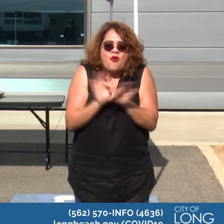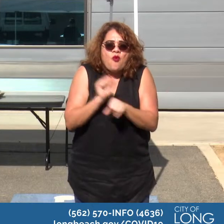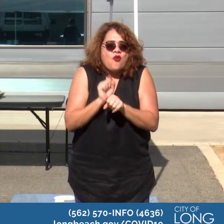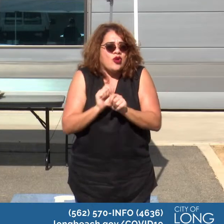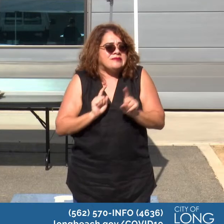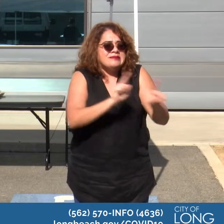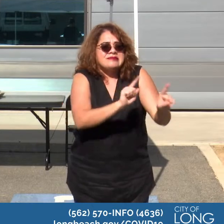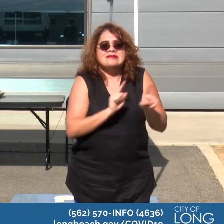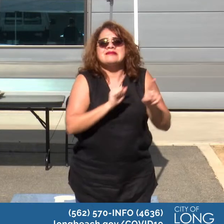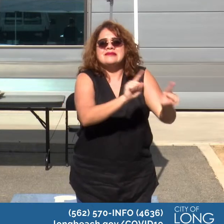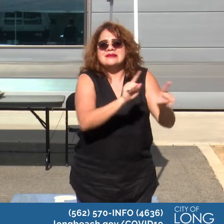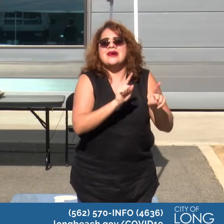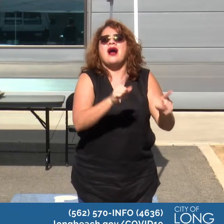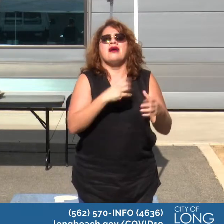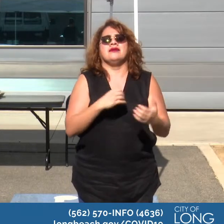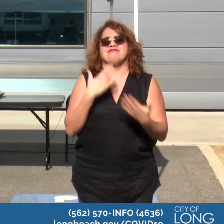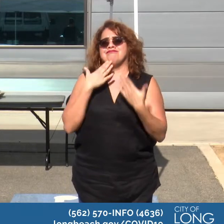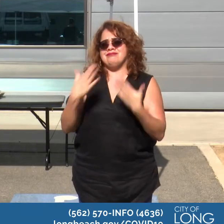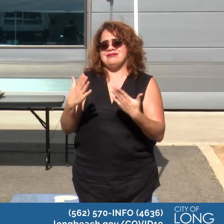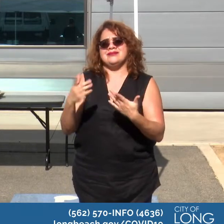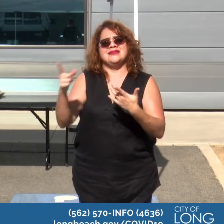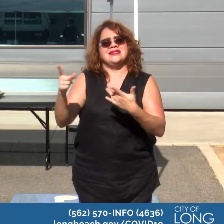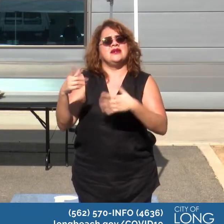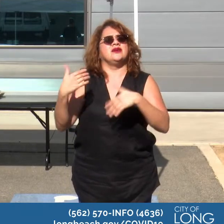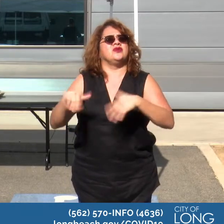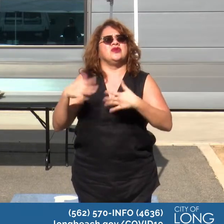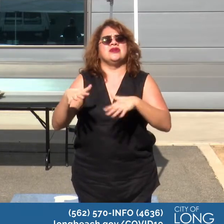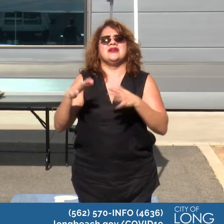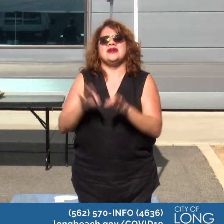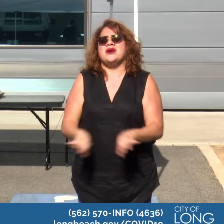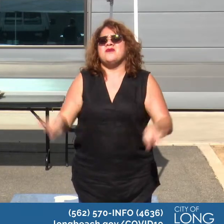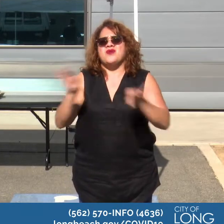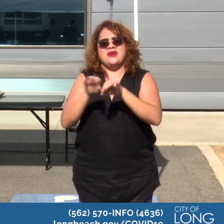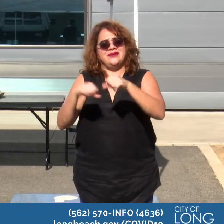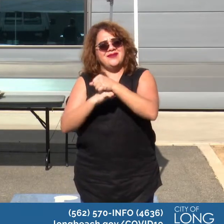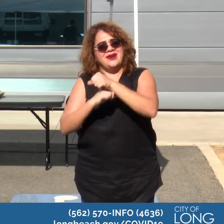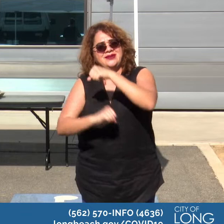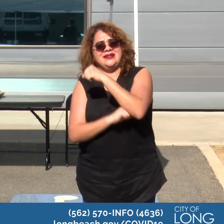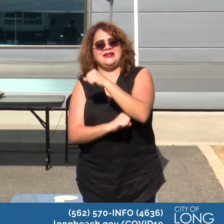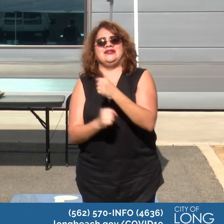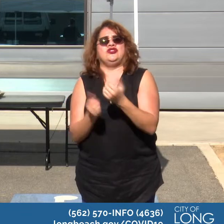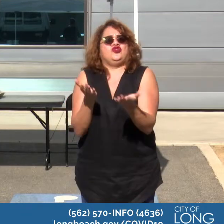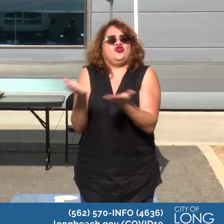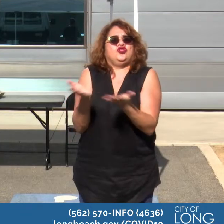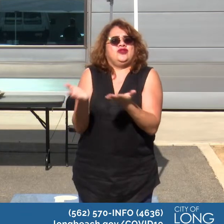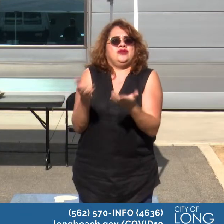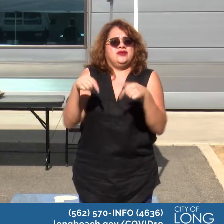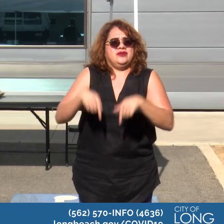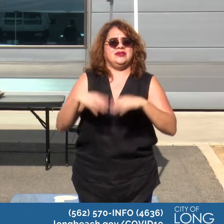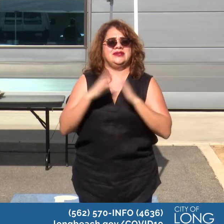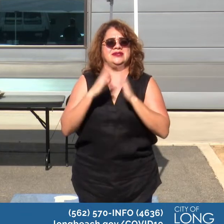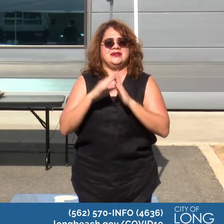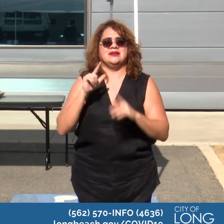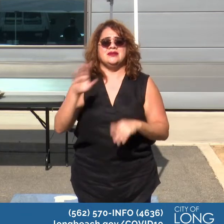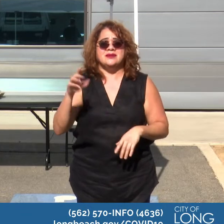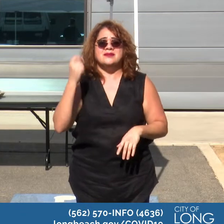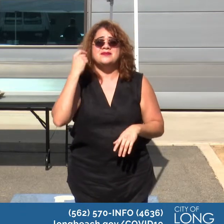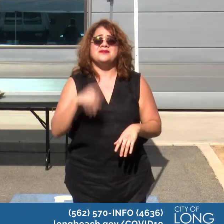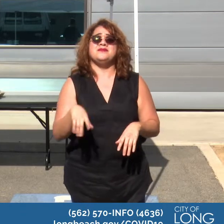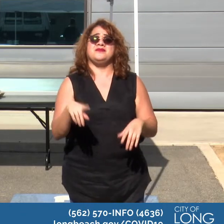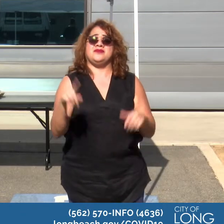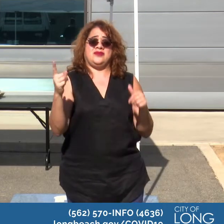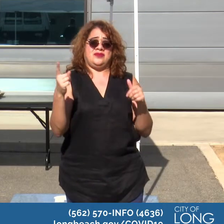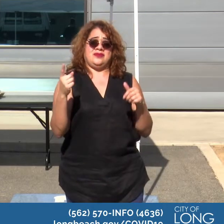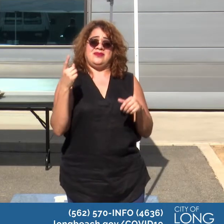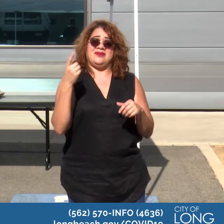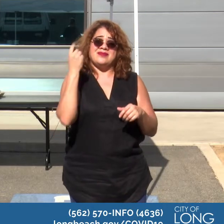nuestra ciudad. Sabemos que muchos de nuestros trabajadores esenciales de primera línea son personas de color,